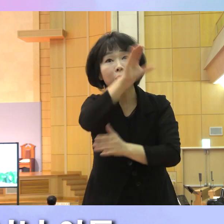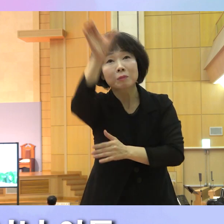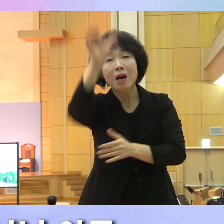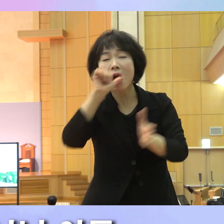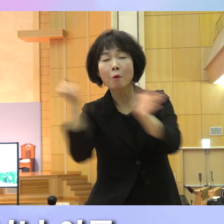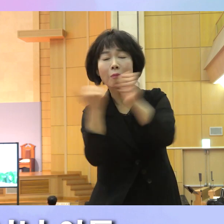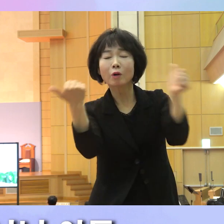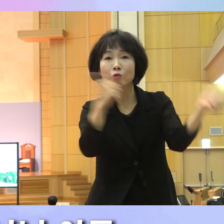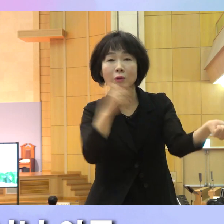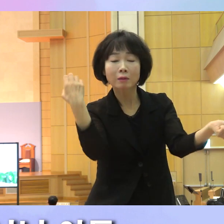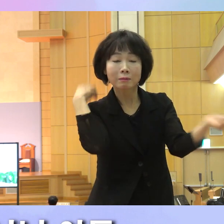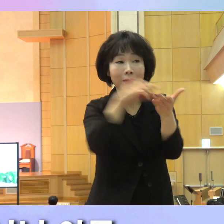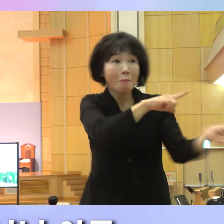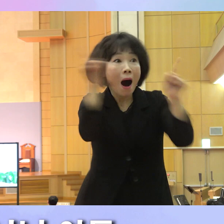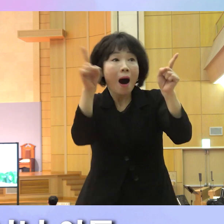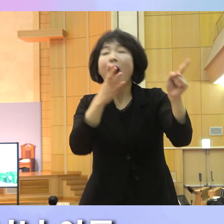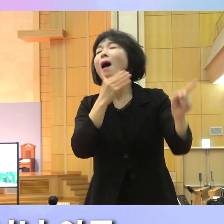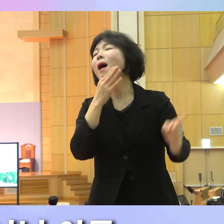예수님이 성전 허물어버려라,